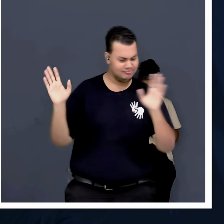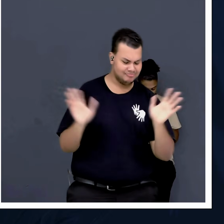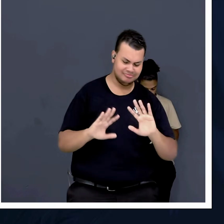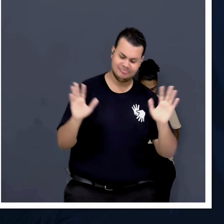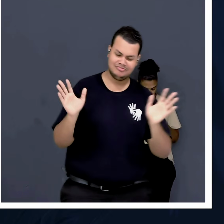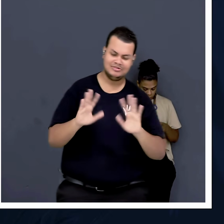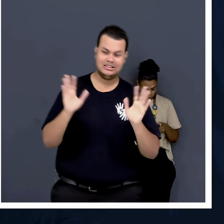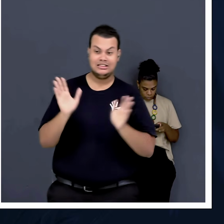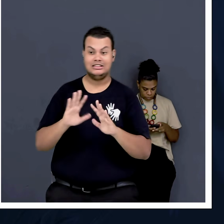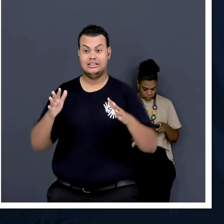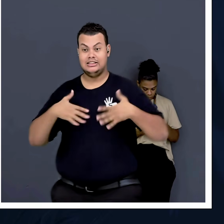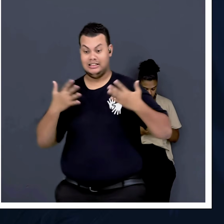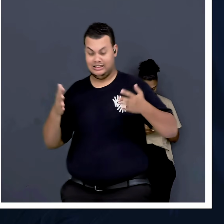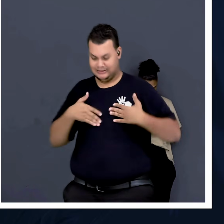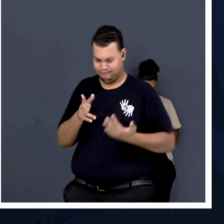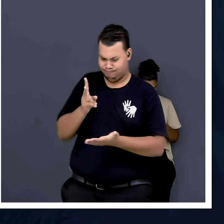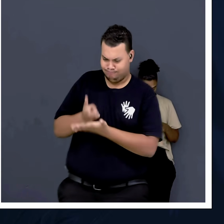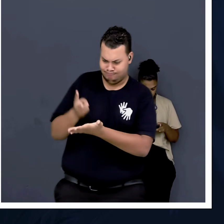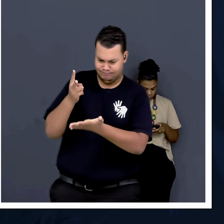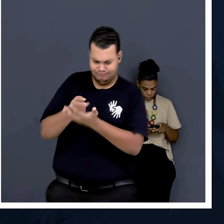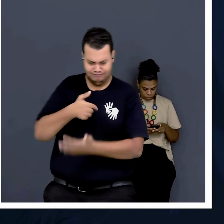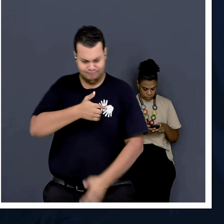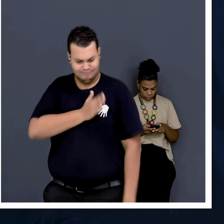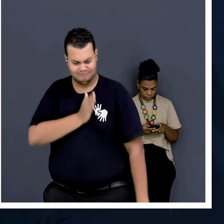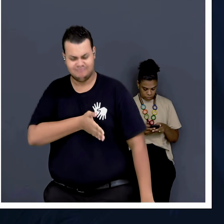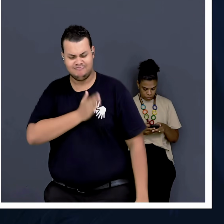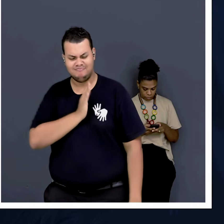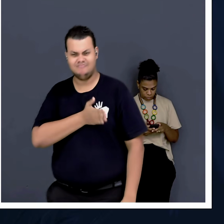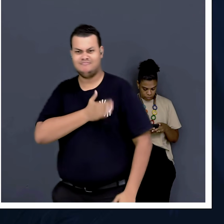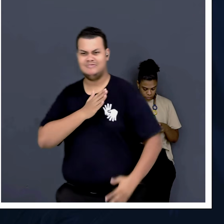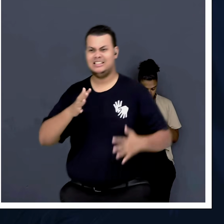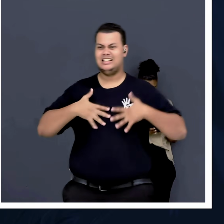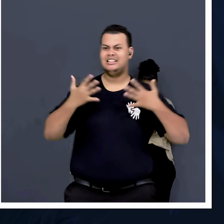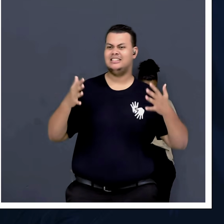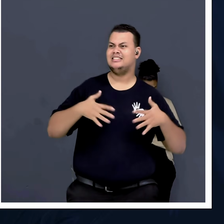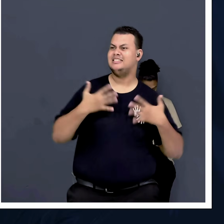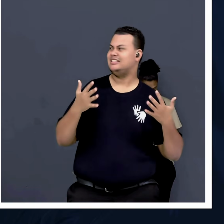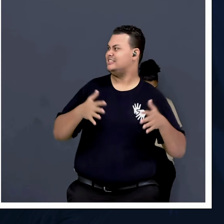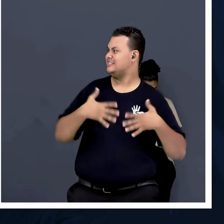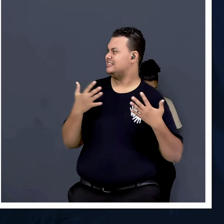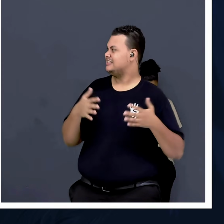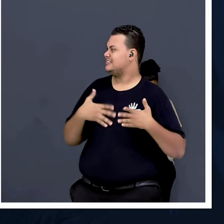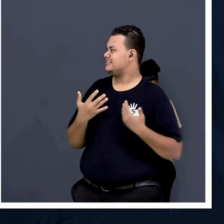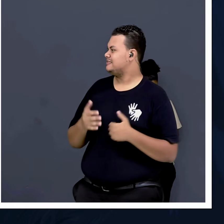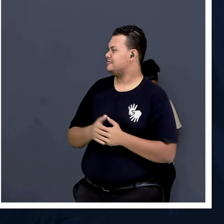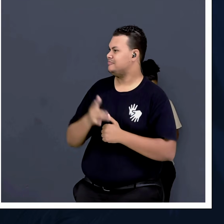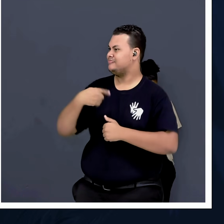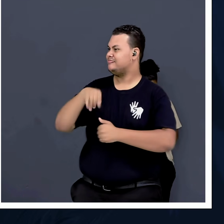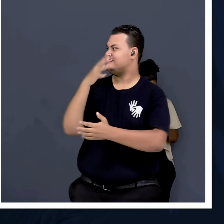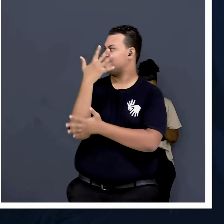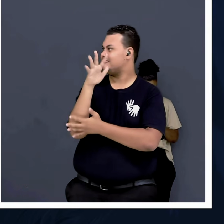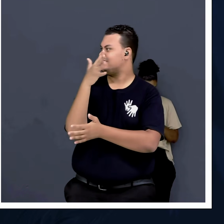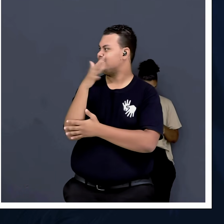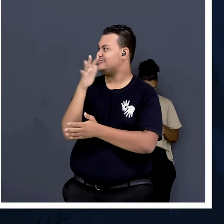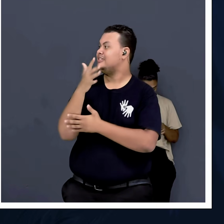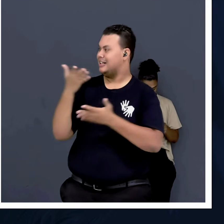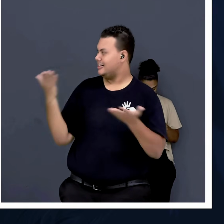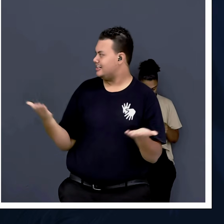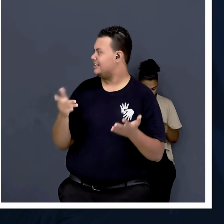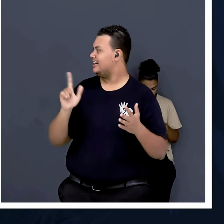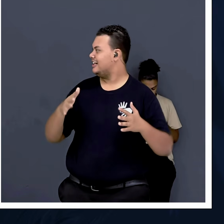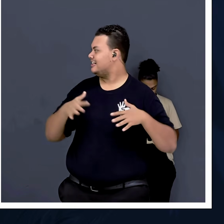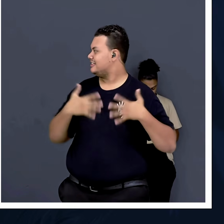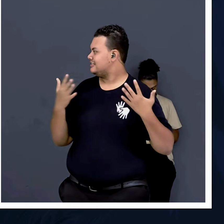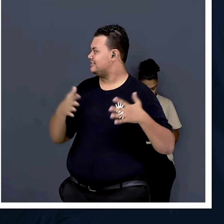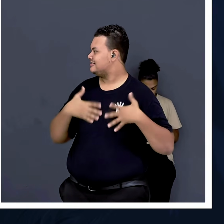vai mais sair de dentro do meu coração. Amém. Aplauda o Senhor com